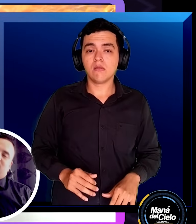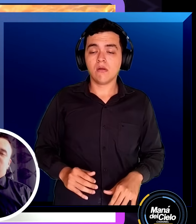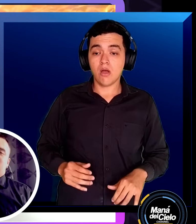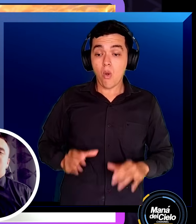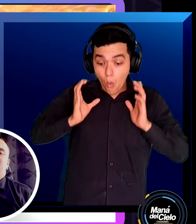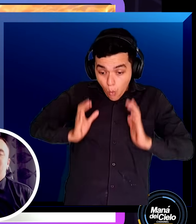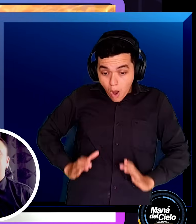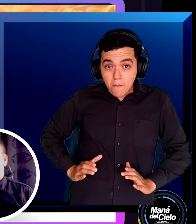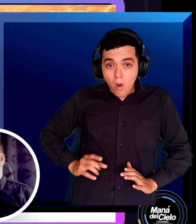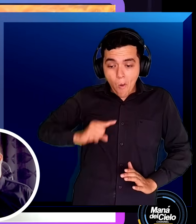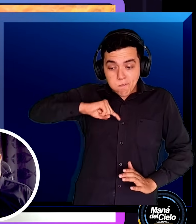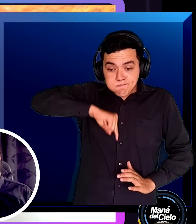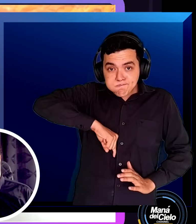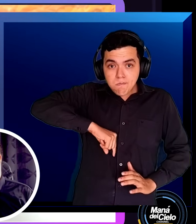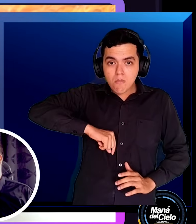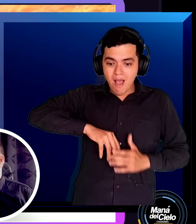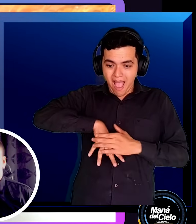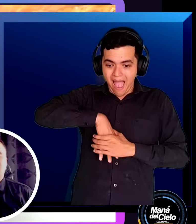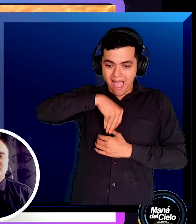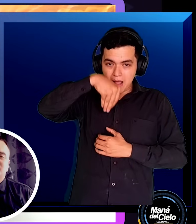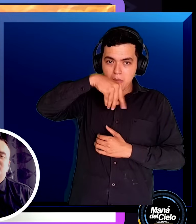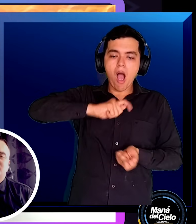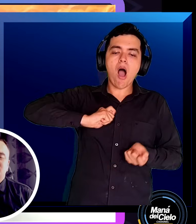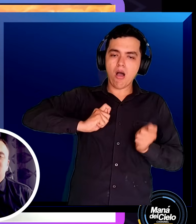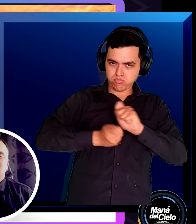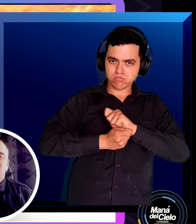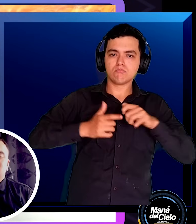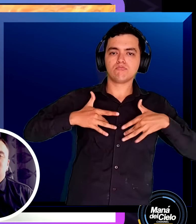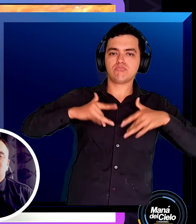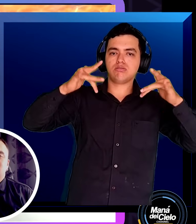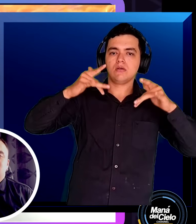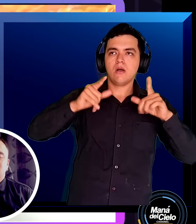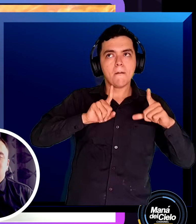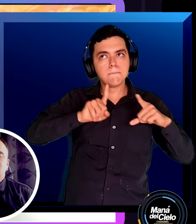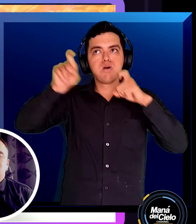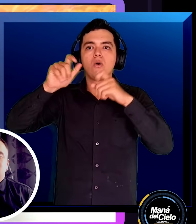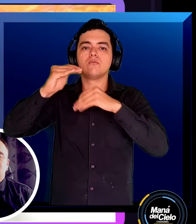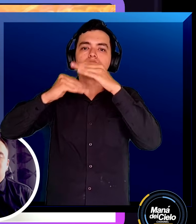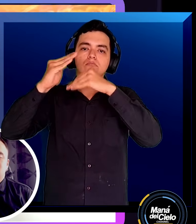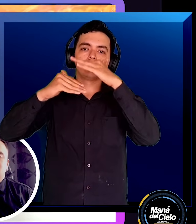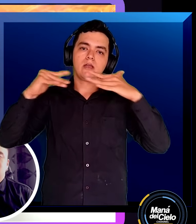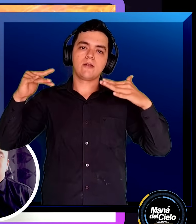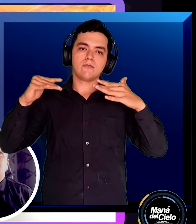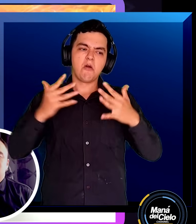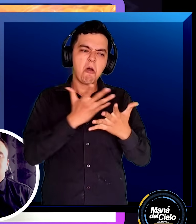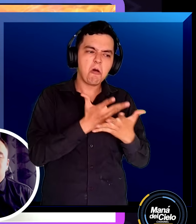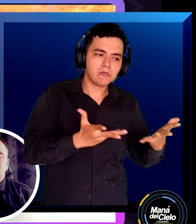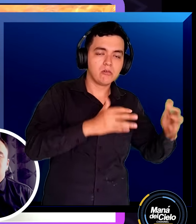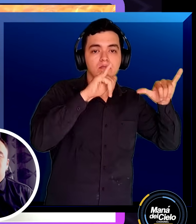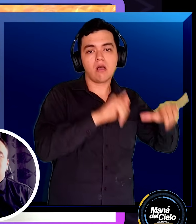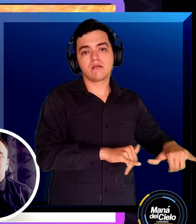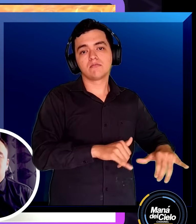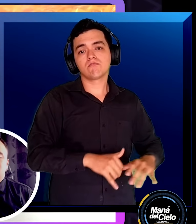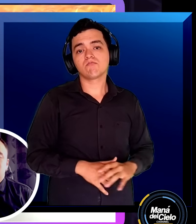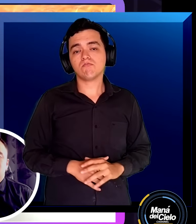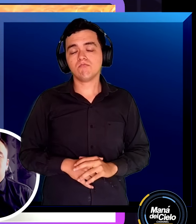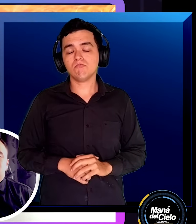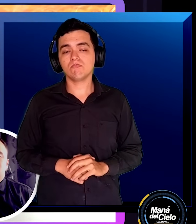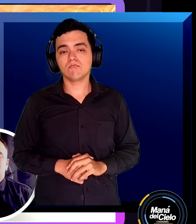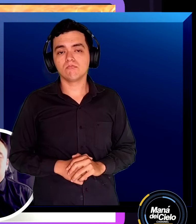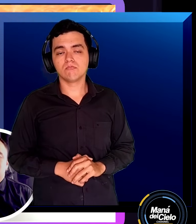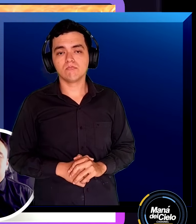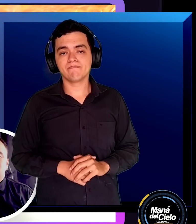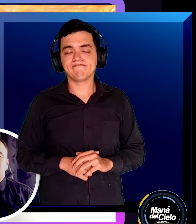iglesia y con mi esposo pues nos hicimos un propósito de pastorear un tiempito, no muy largo más, pero eso sí,